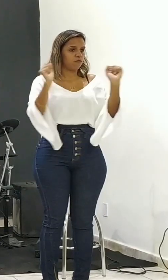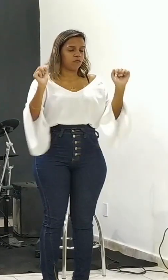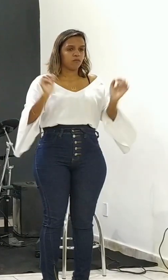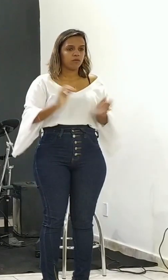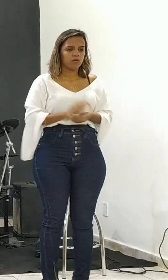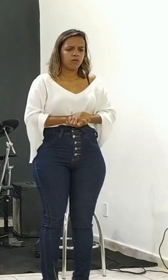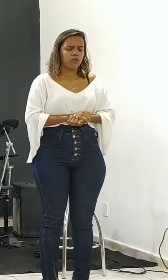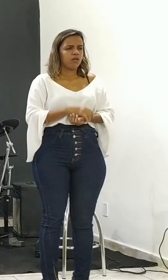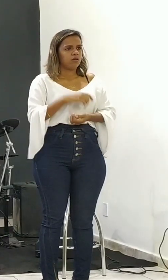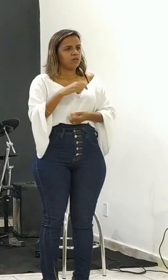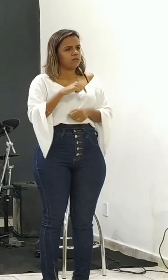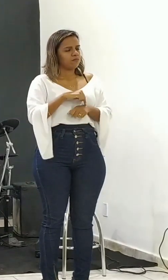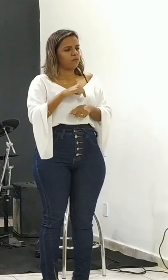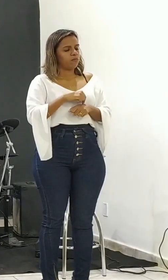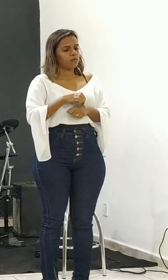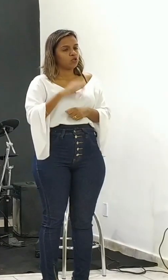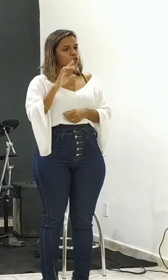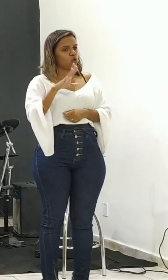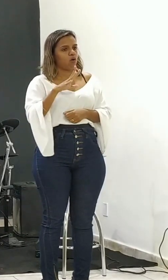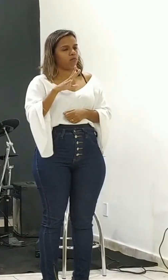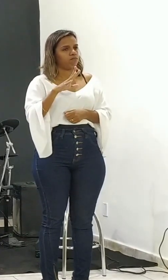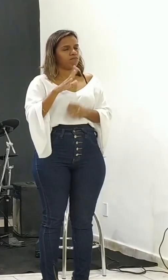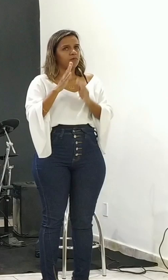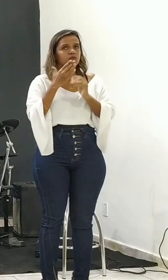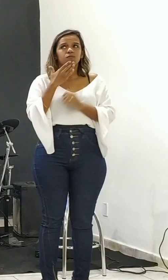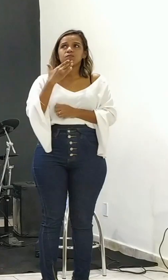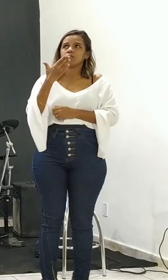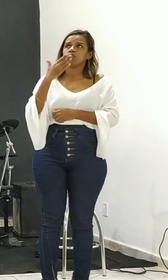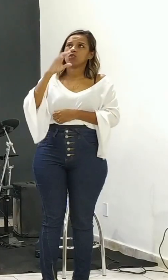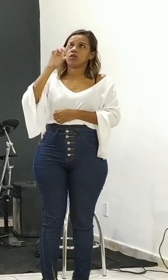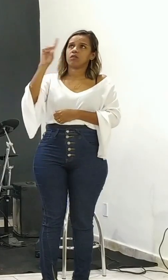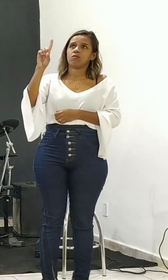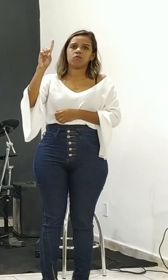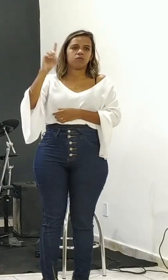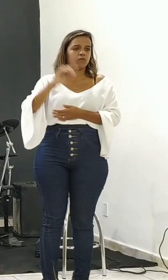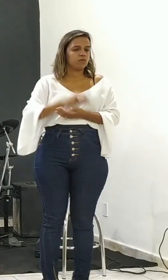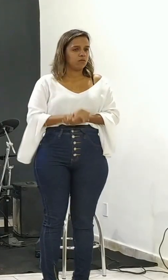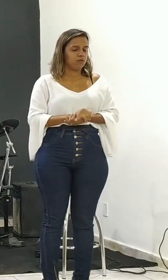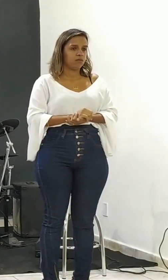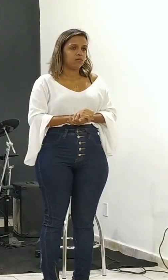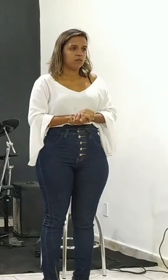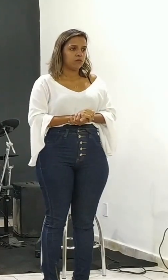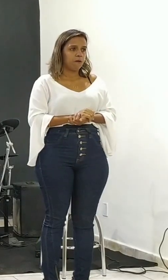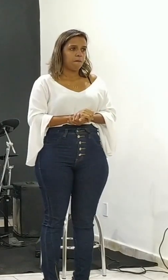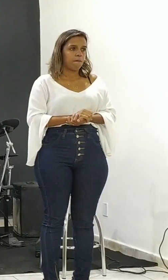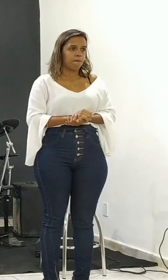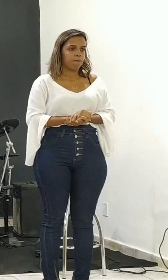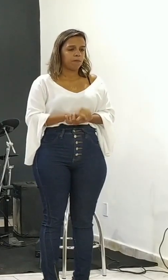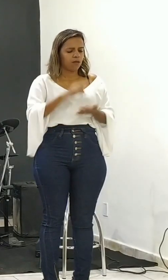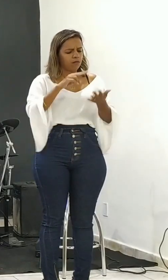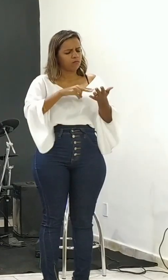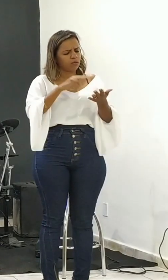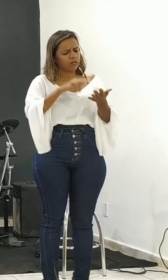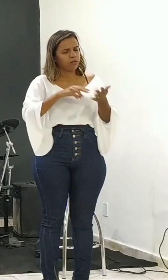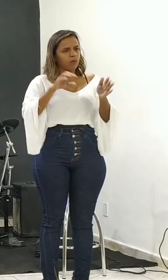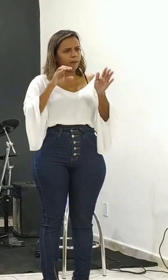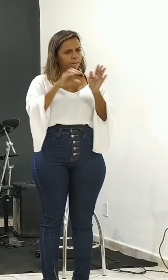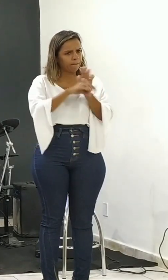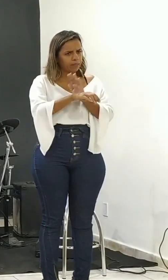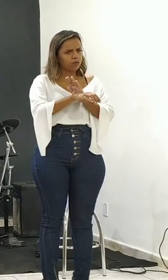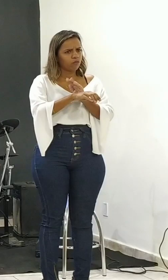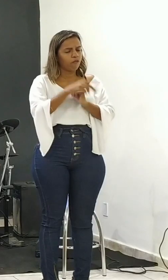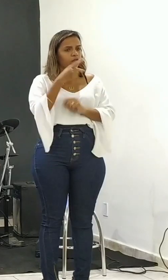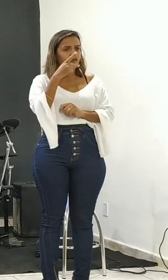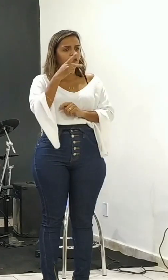Eu falei, nesse momento eu só posso recorrer a Deus. E aí, eu estou lendo um capítulo desse livro, o